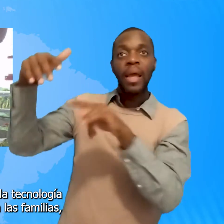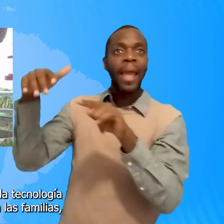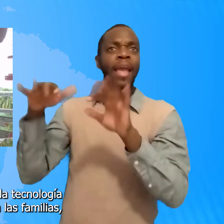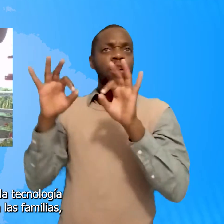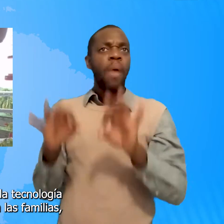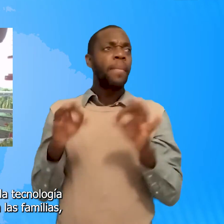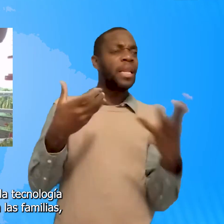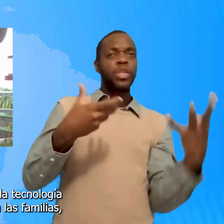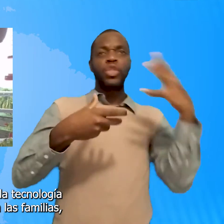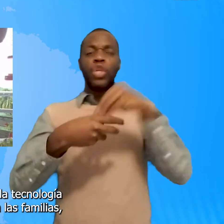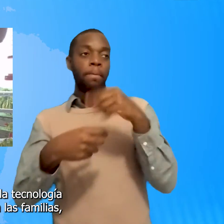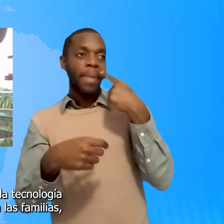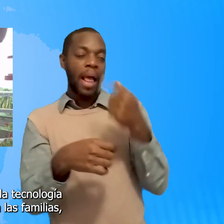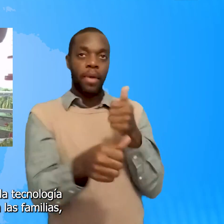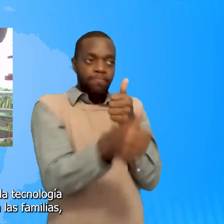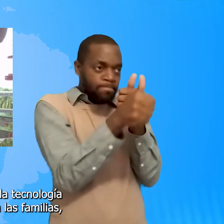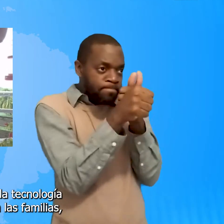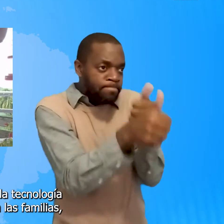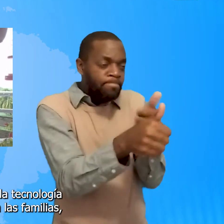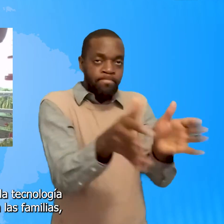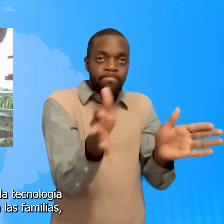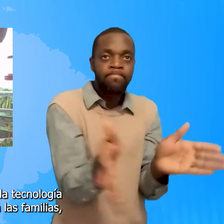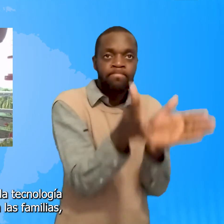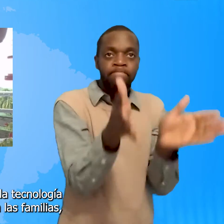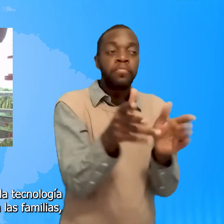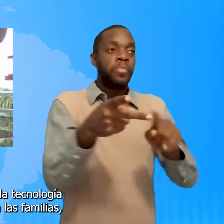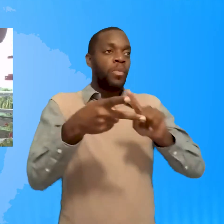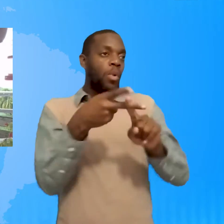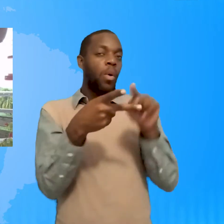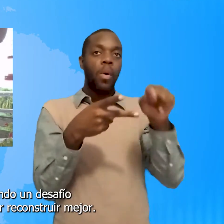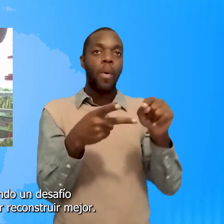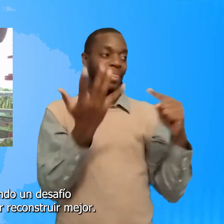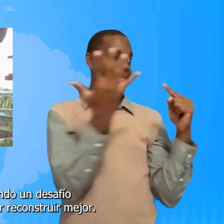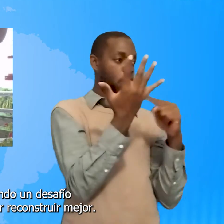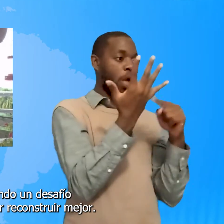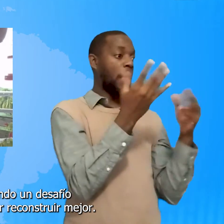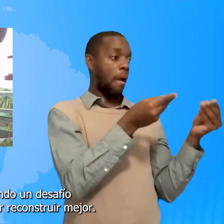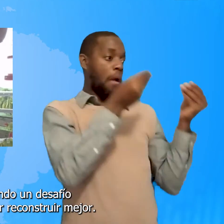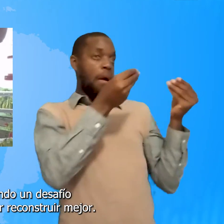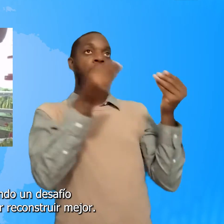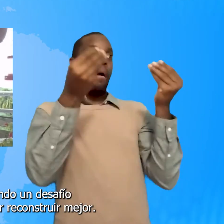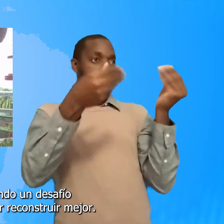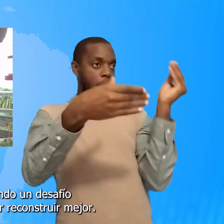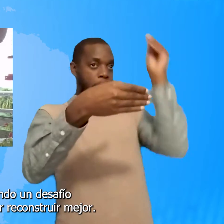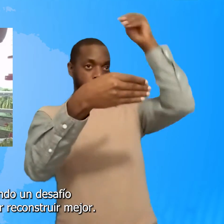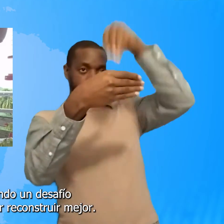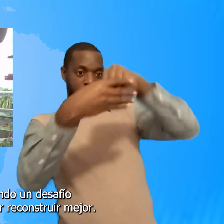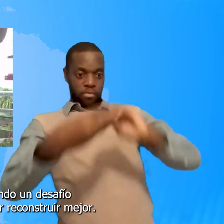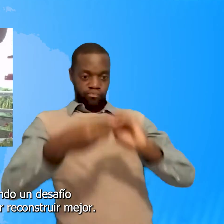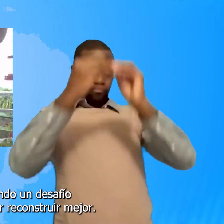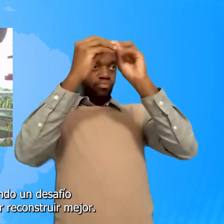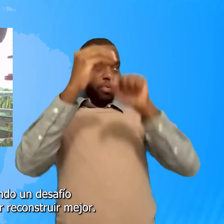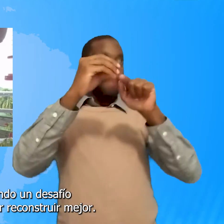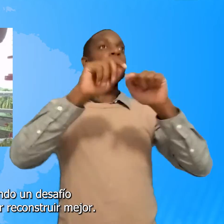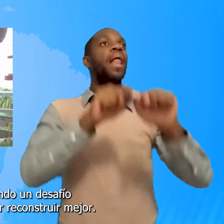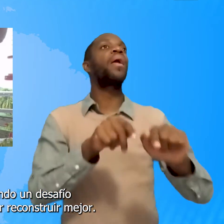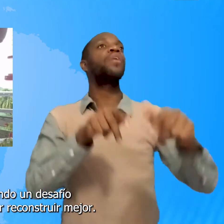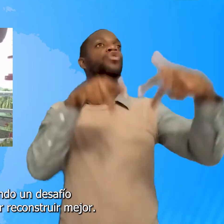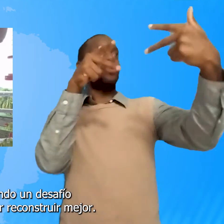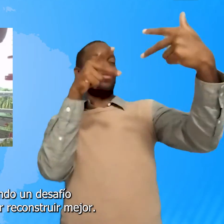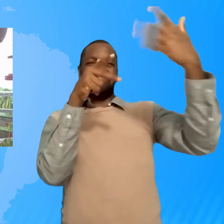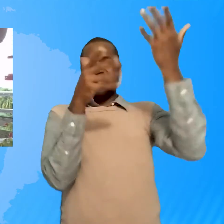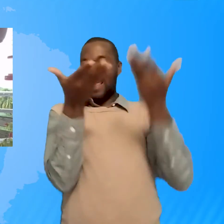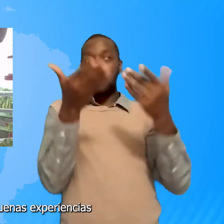y saber usar la tecnología para llegar a las familias, va a seguir siendo un desafío y no vamos a poder